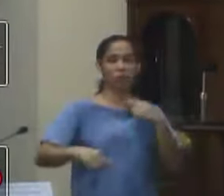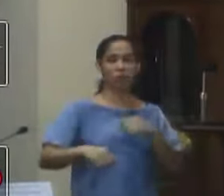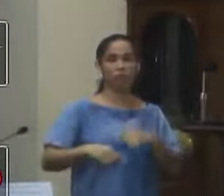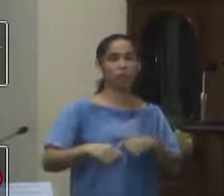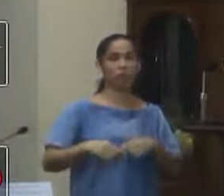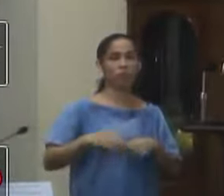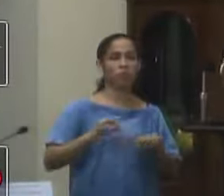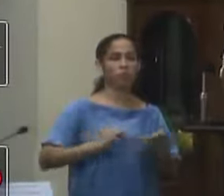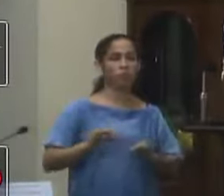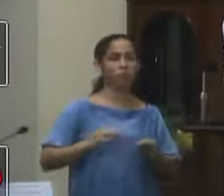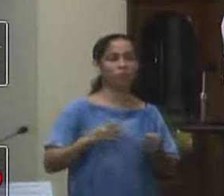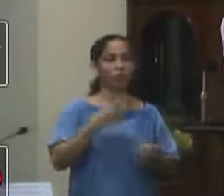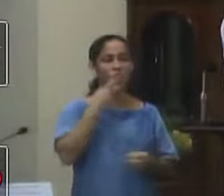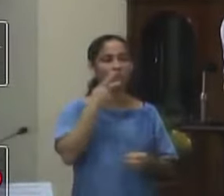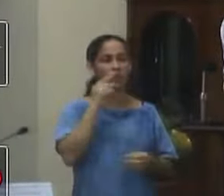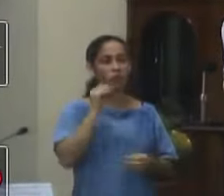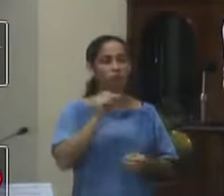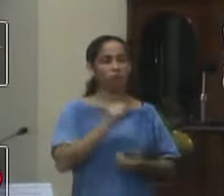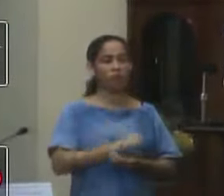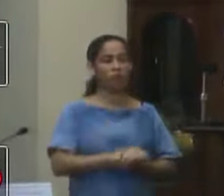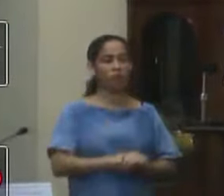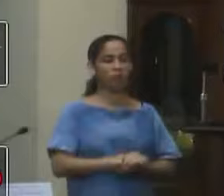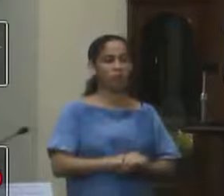projeto justificando que